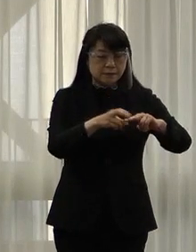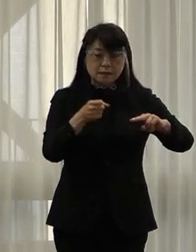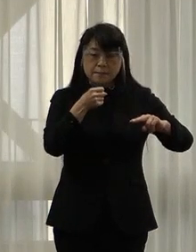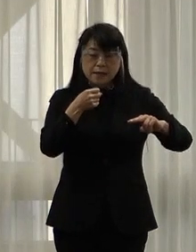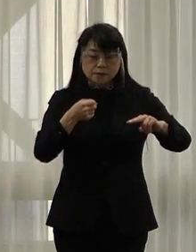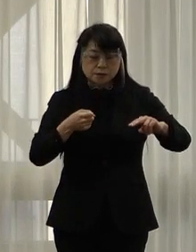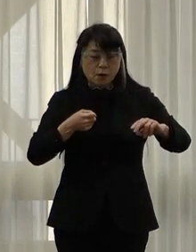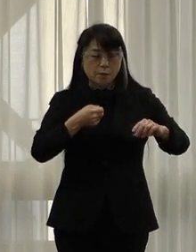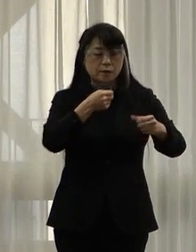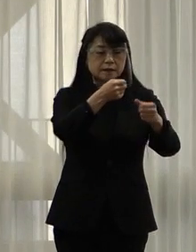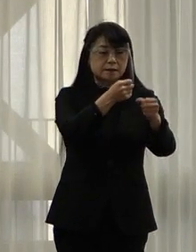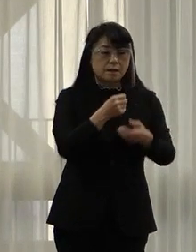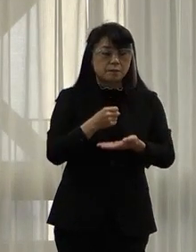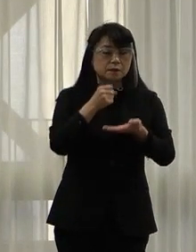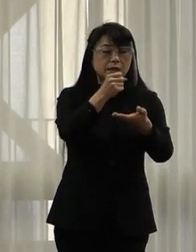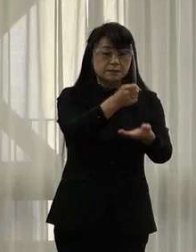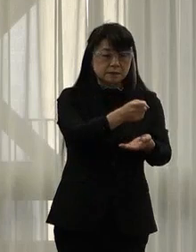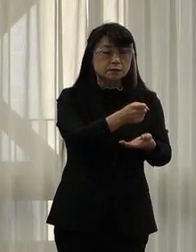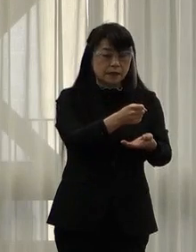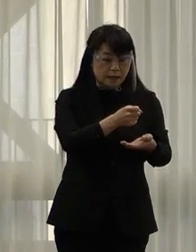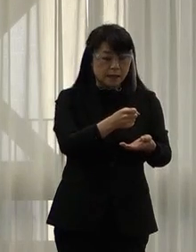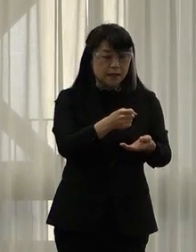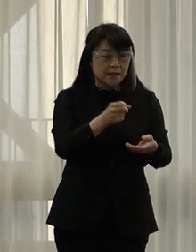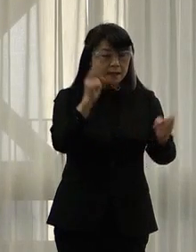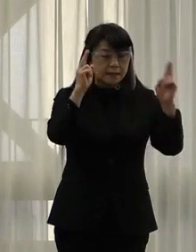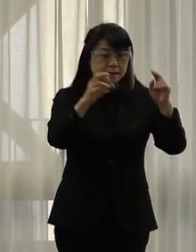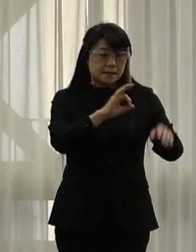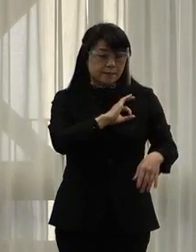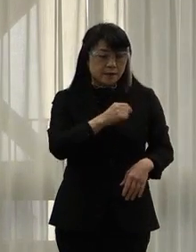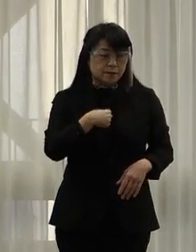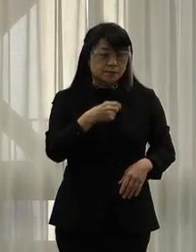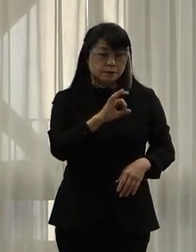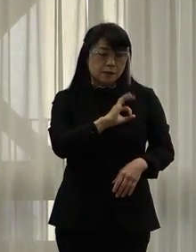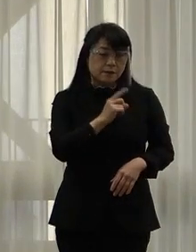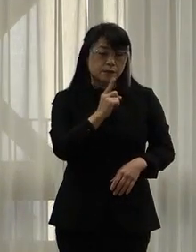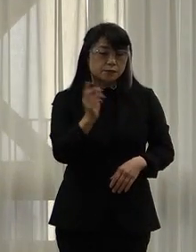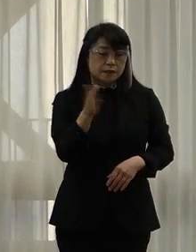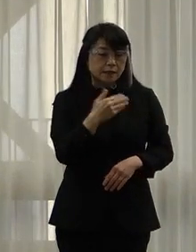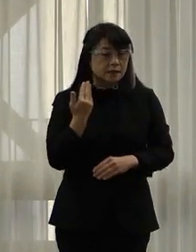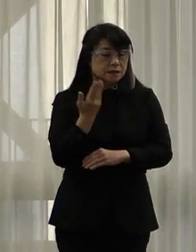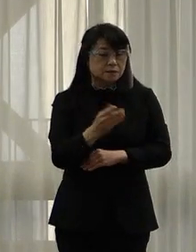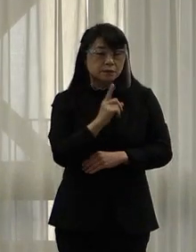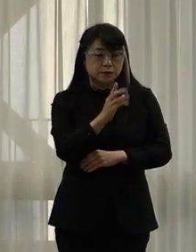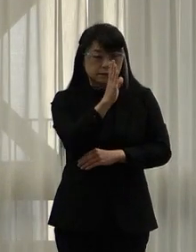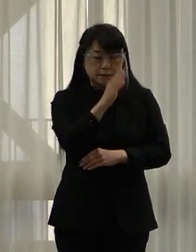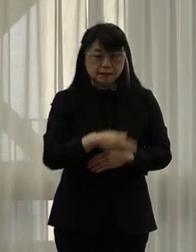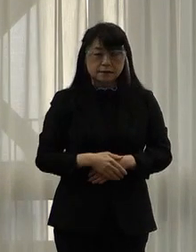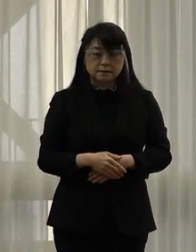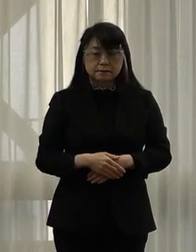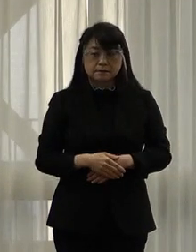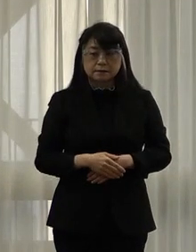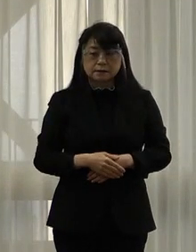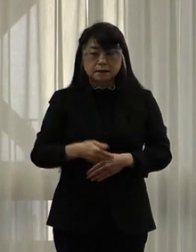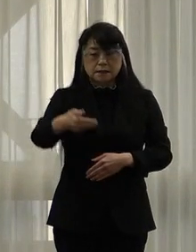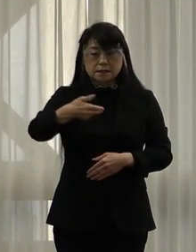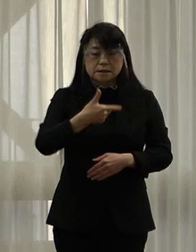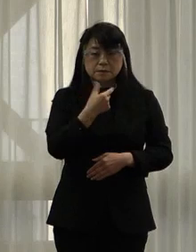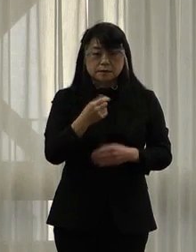ますので、社名お名前をおっしゃってから質問をお願いいたします。じゃあ質問のある方は挙手をお願いいた